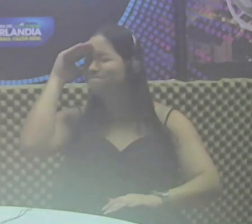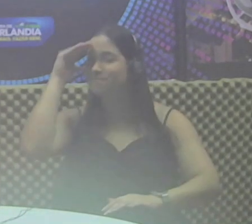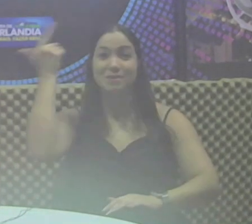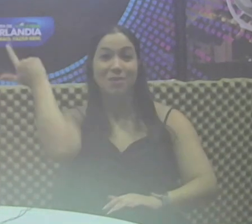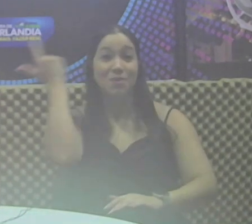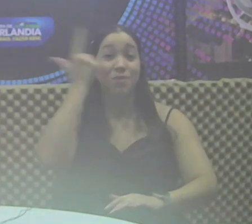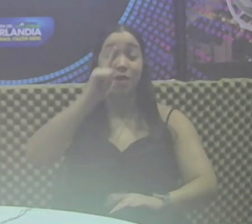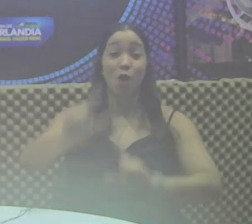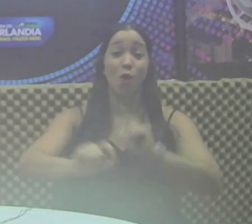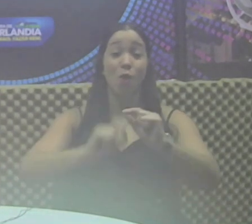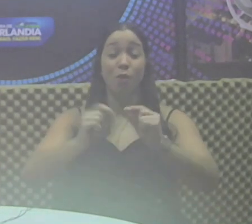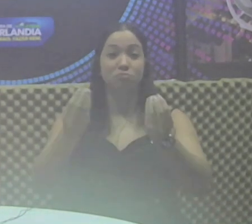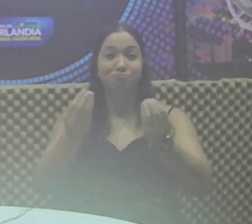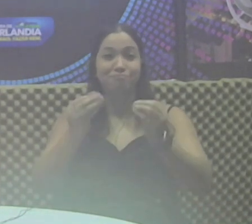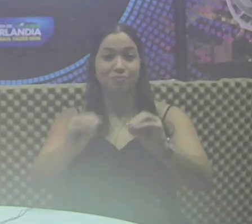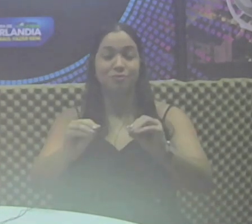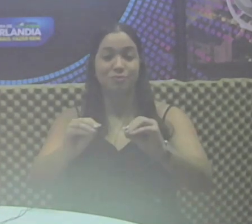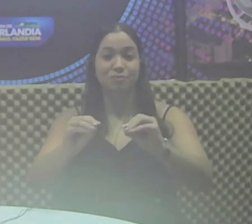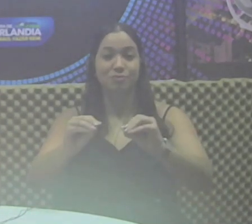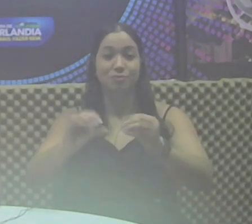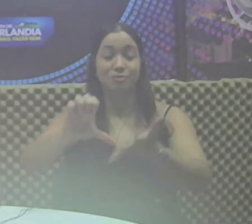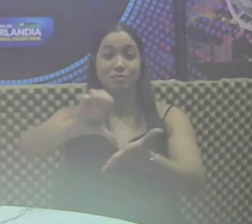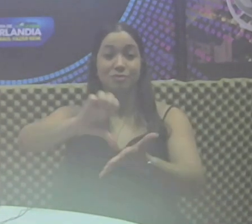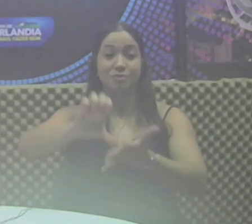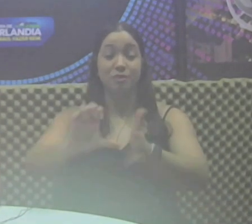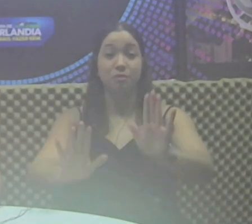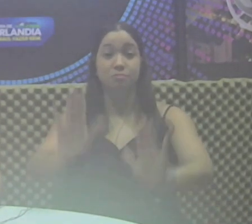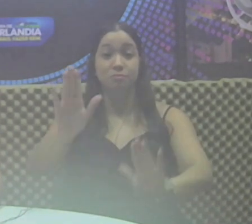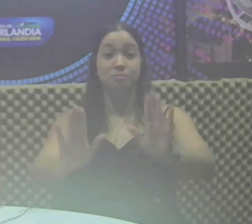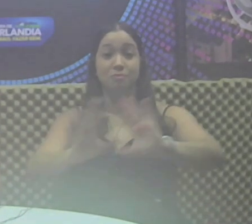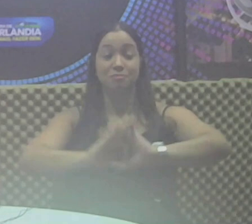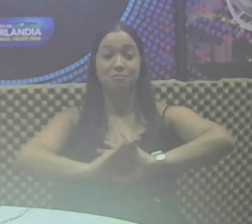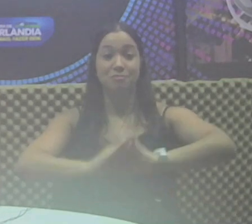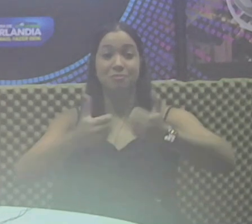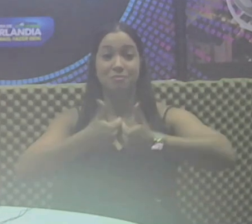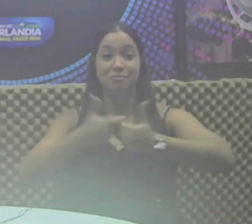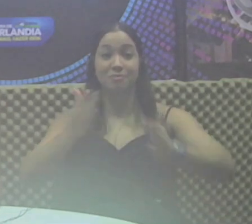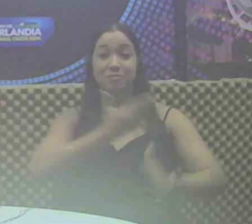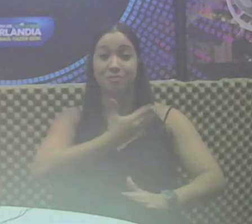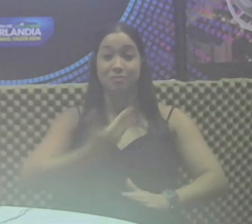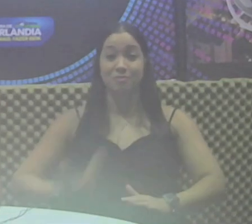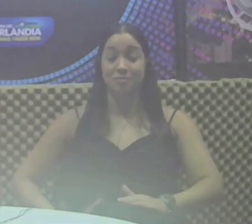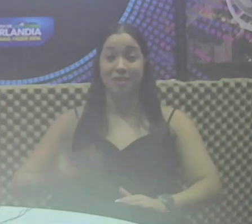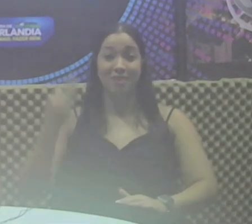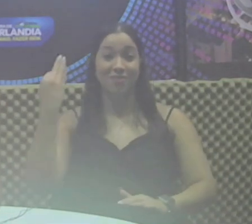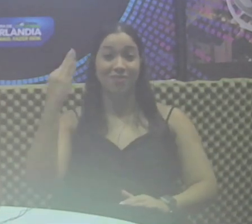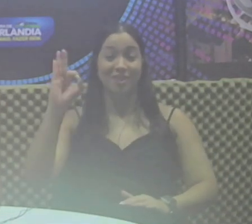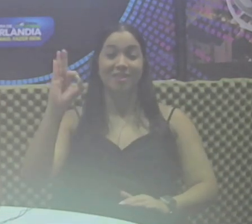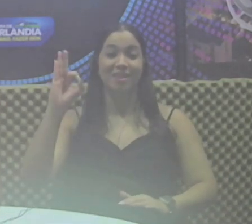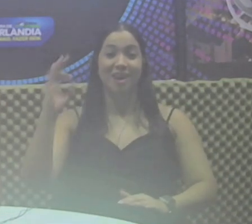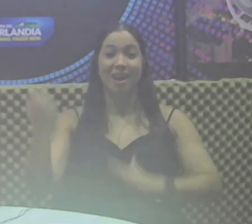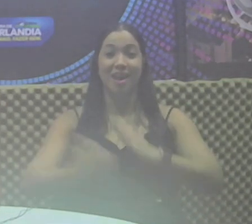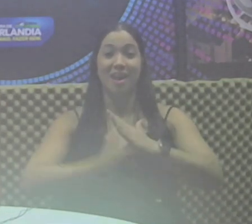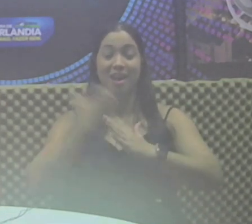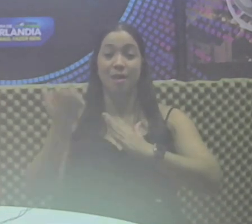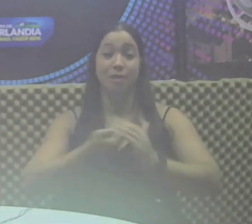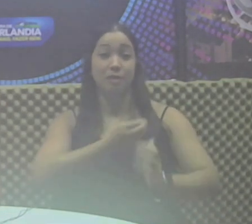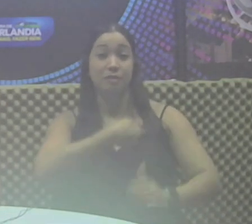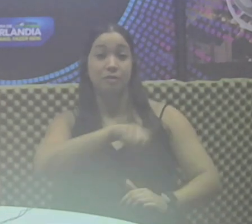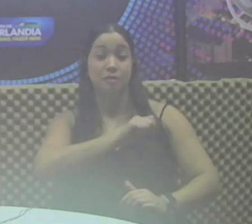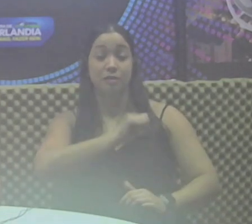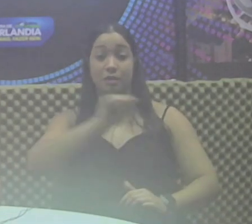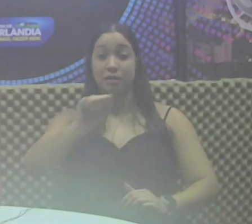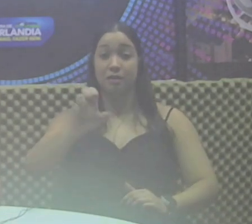conquistas foi a inclusão do terminal no leilão de concessões aberto pelo governo federal, do qual a empresa espanhola Aena